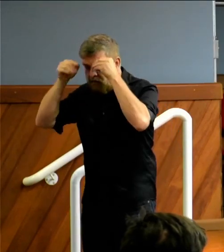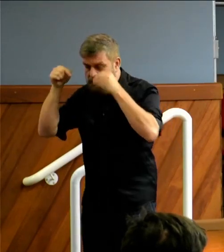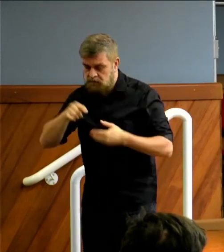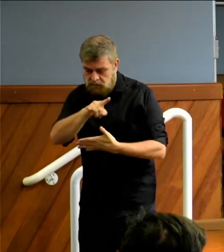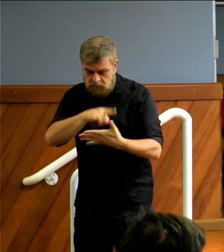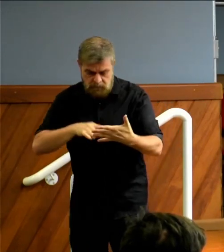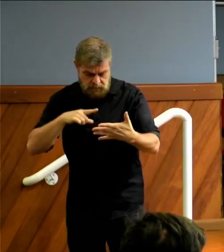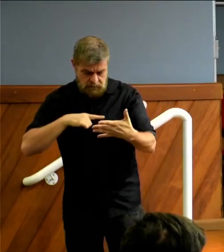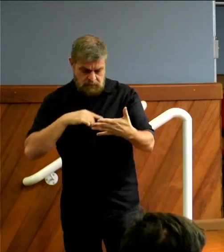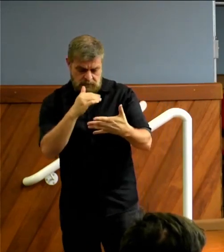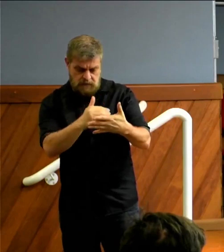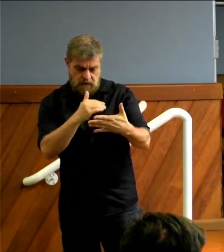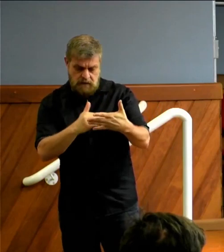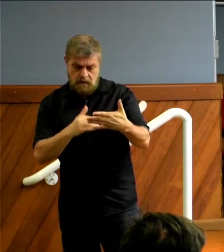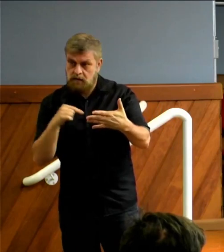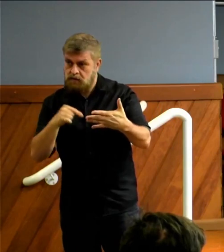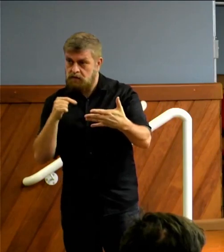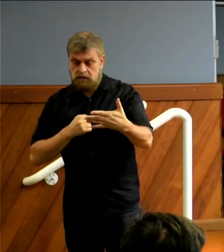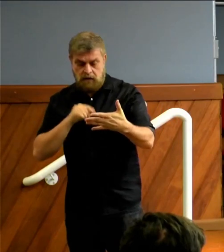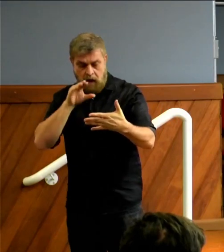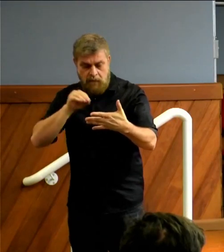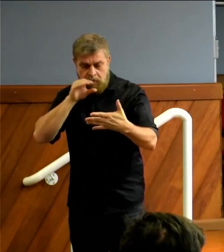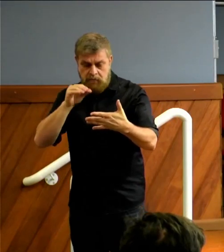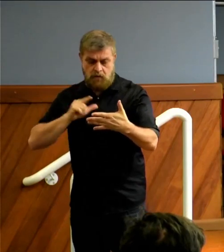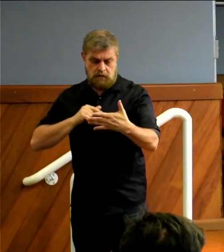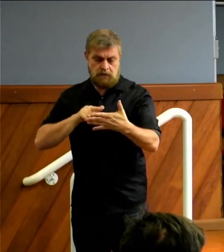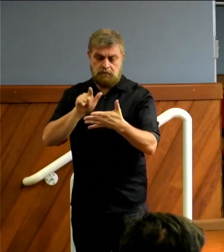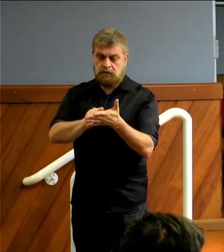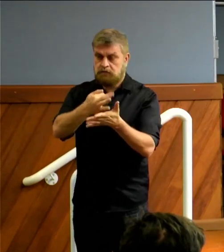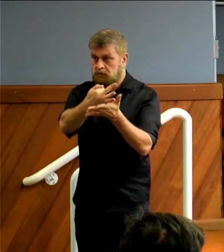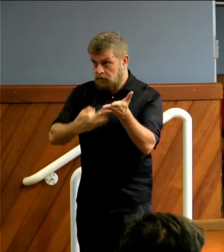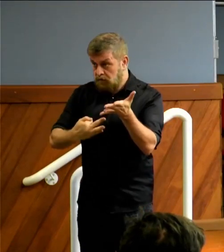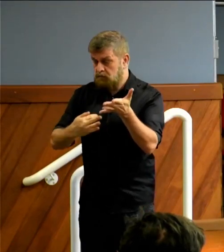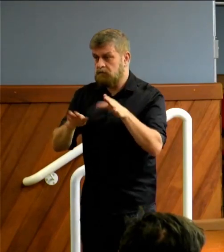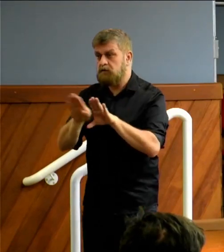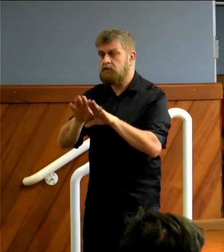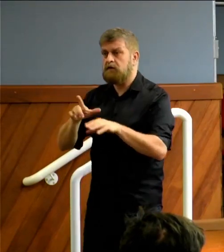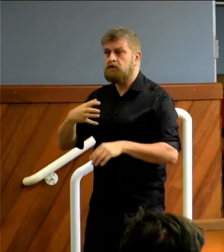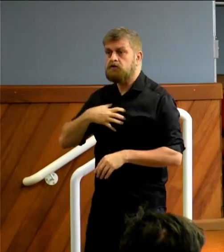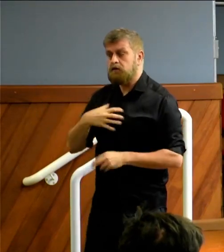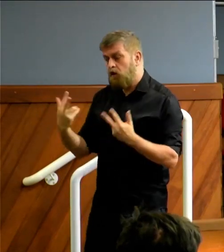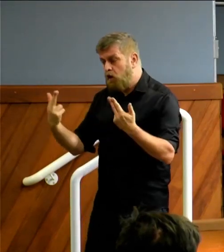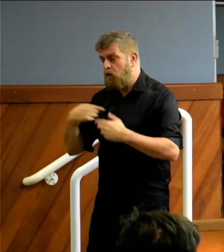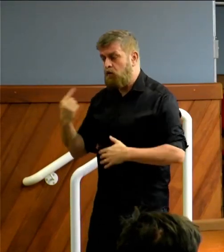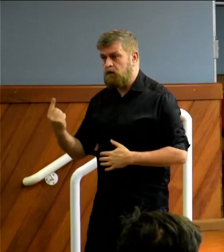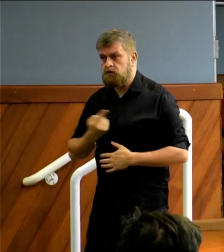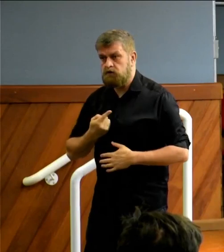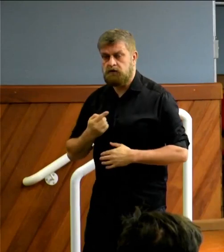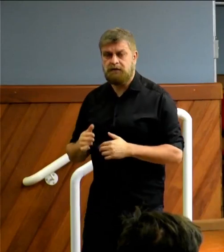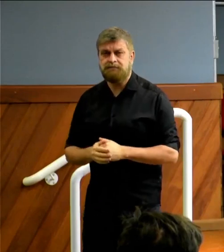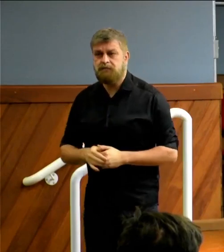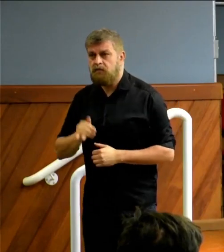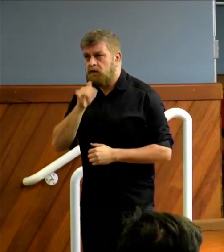ter? Então, será que ele não é um documento que é verbal ou não verbal? Até porque, do mesmo jeito, né, por exemplo, nós tínhamos placas